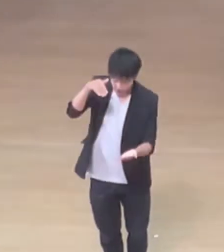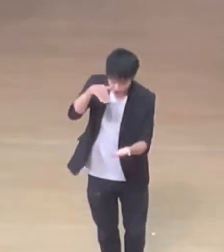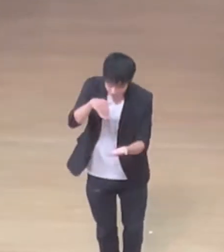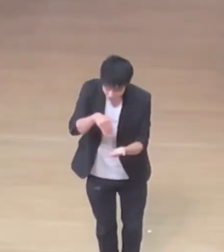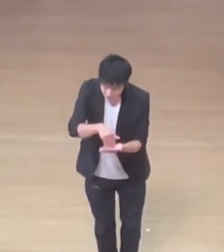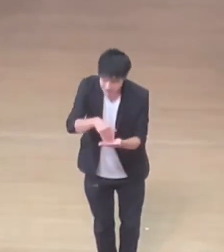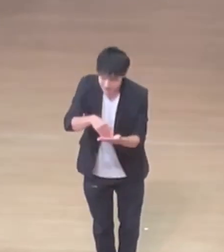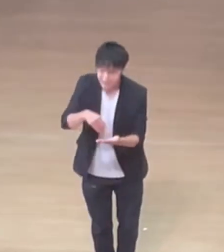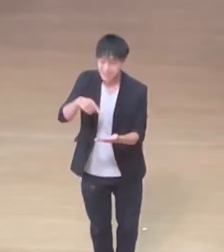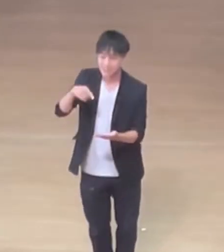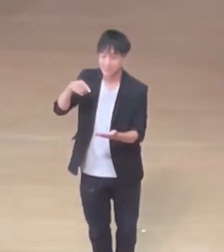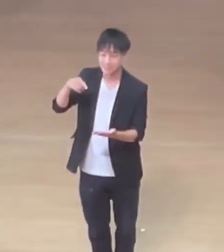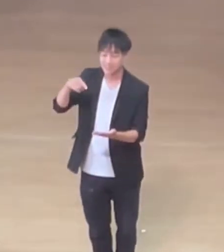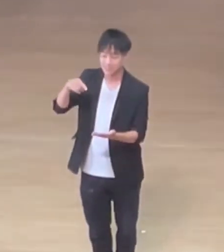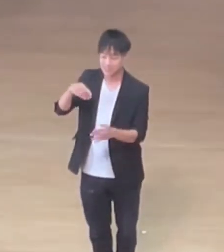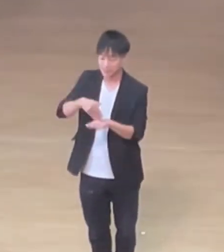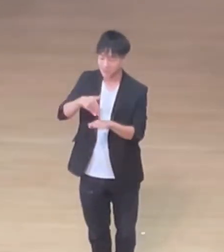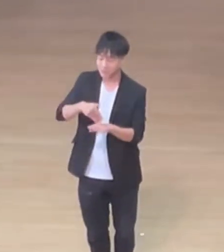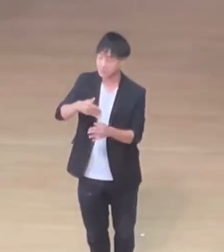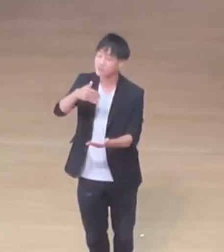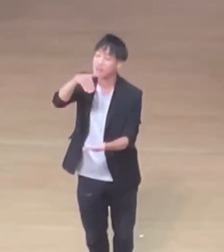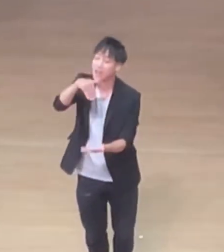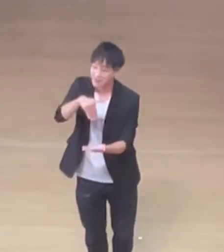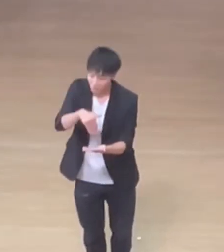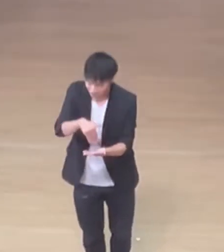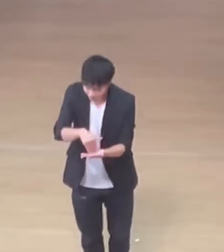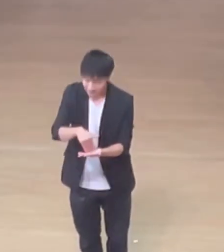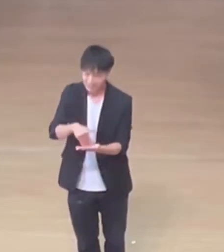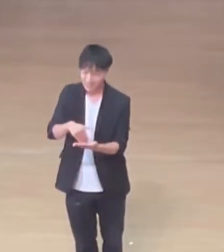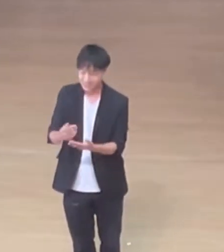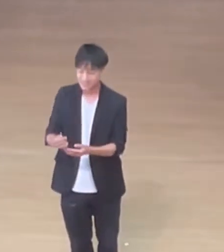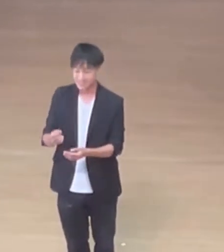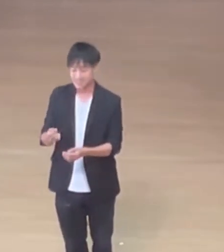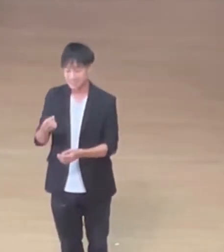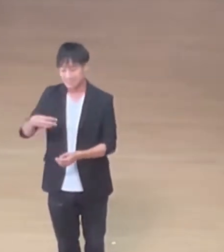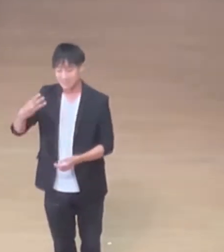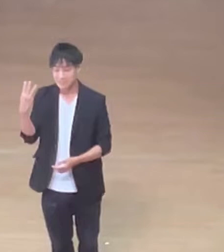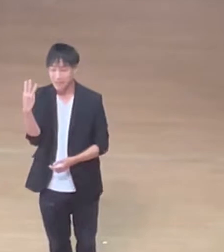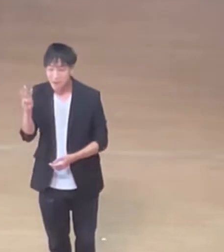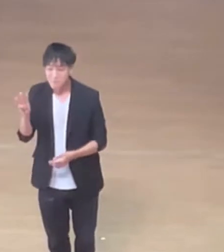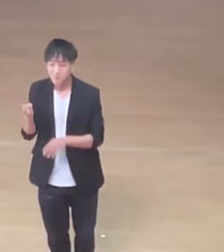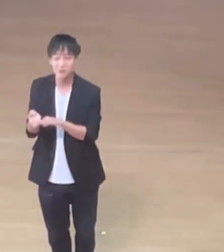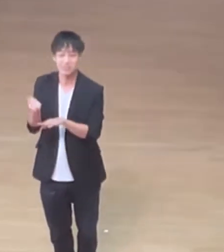分以上習得した内容を披露すること。